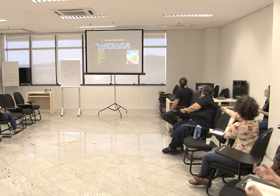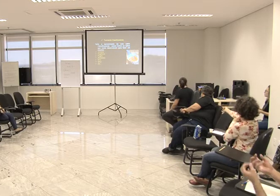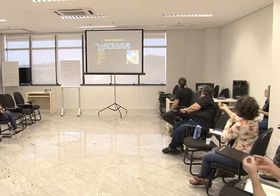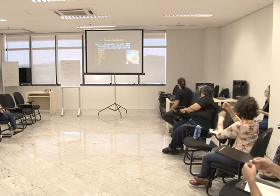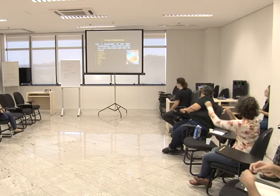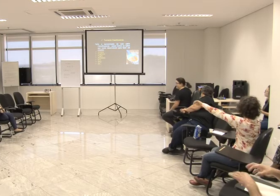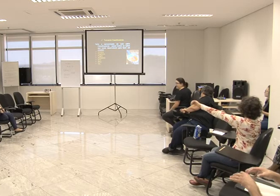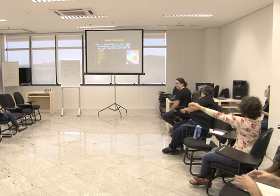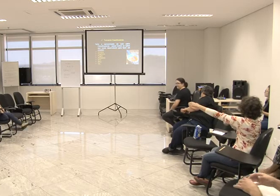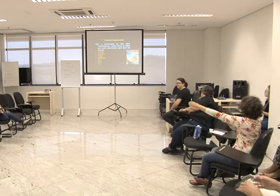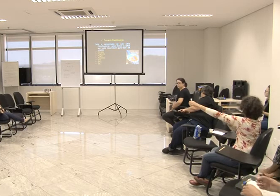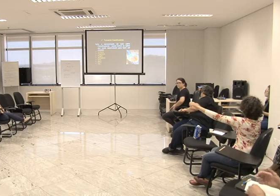Ok?